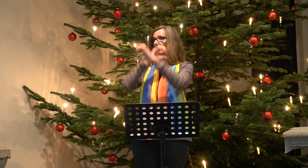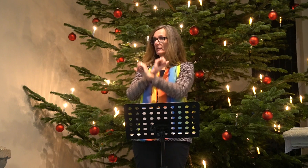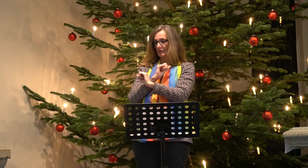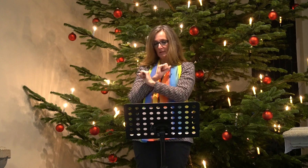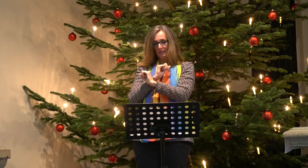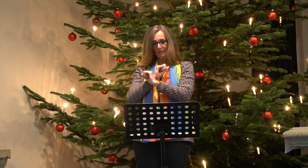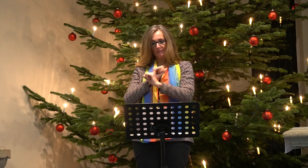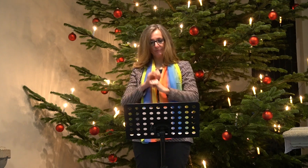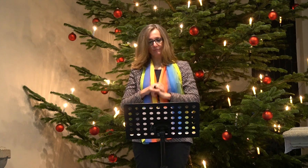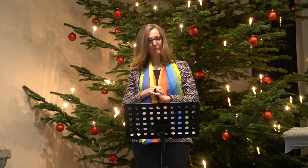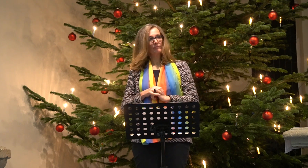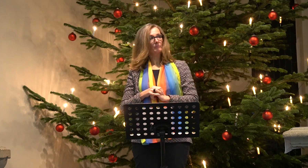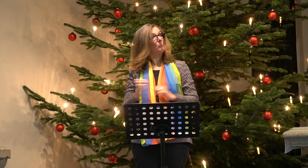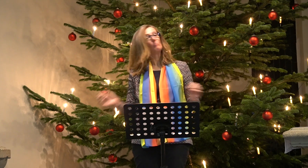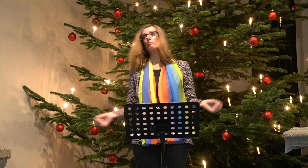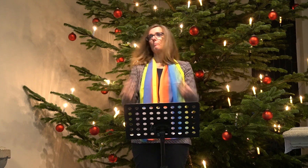Nacht.